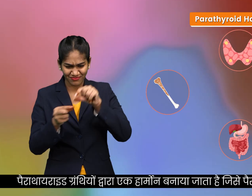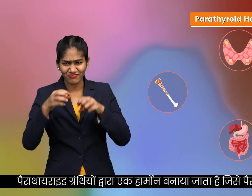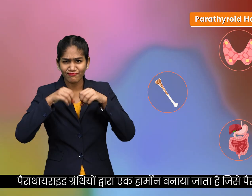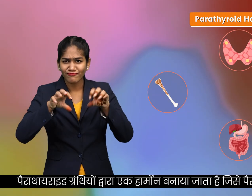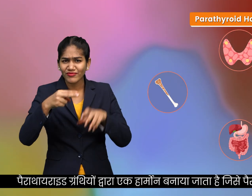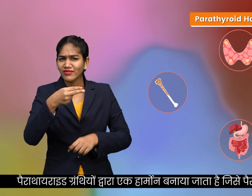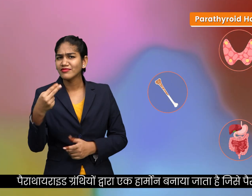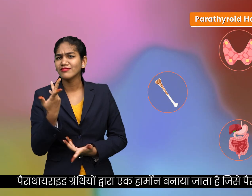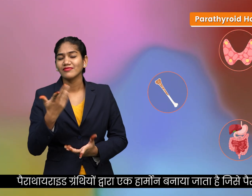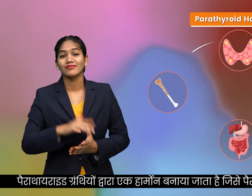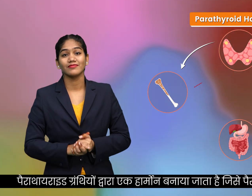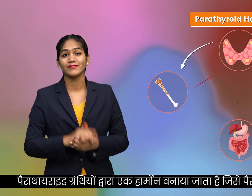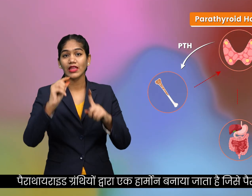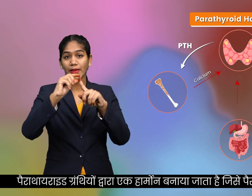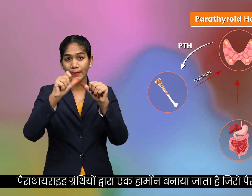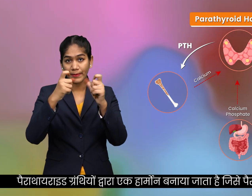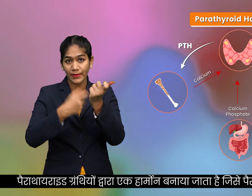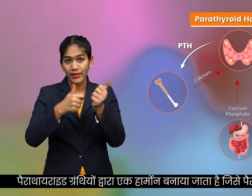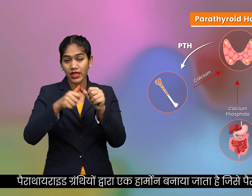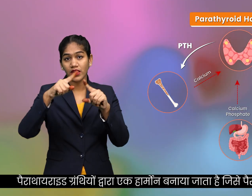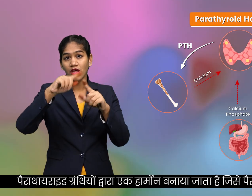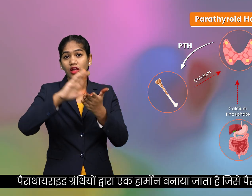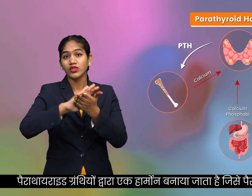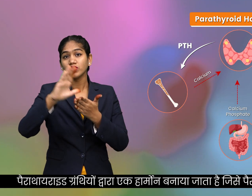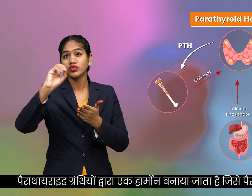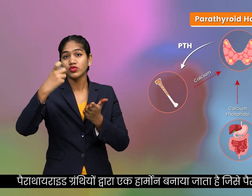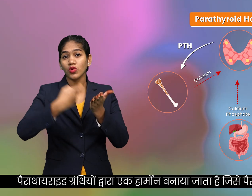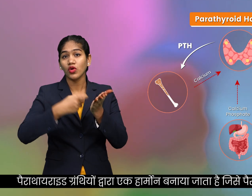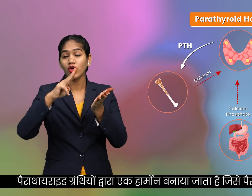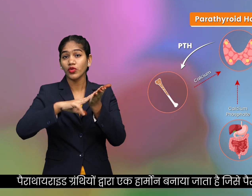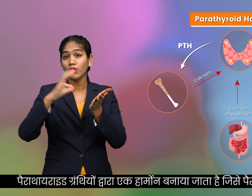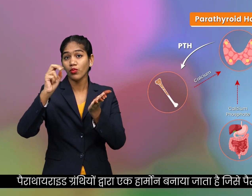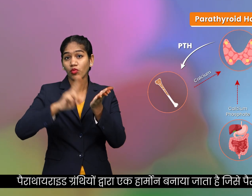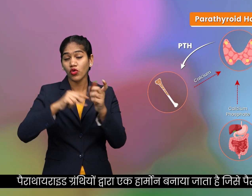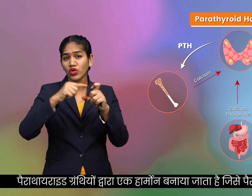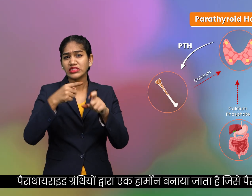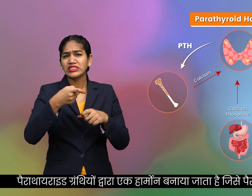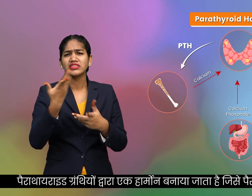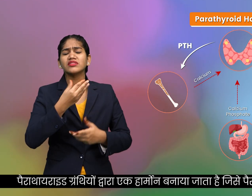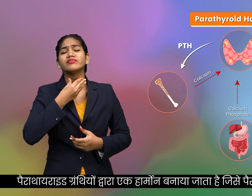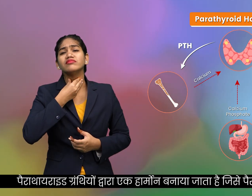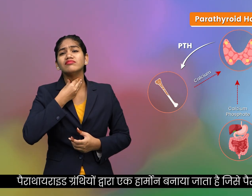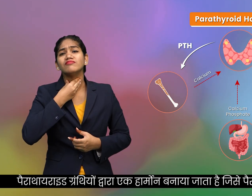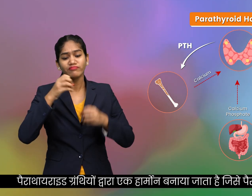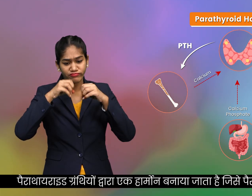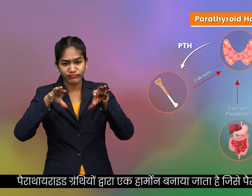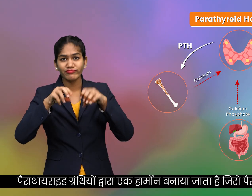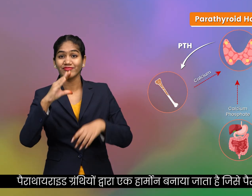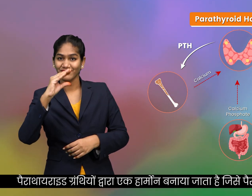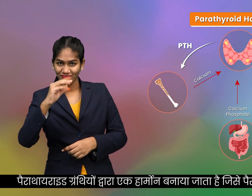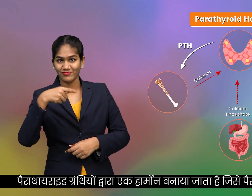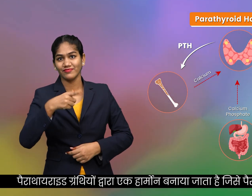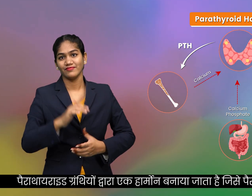पैराथायरॉयड ग्रंथियों द्वारा एक हार्मोन बनाया जाता है जिसे पैराथॉर्मोन